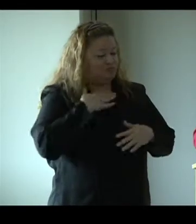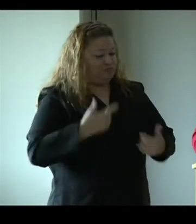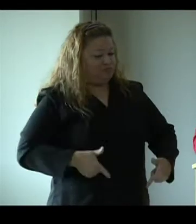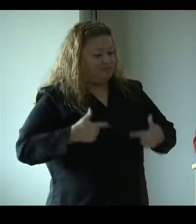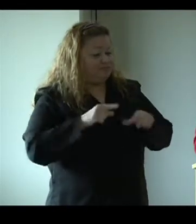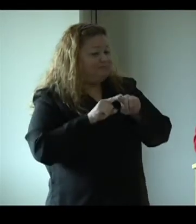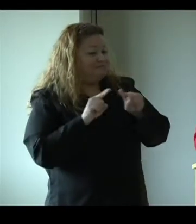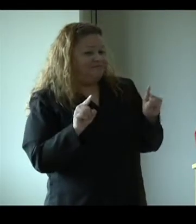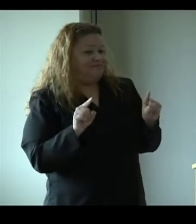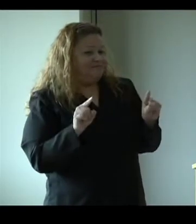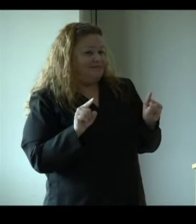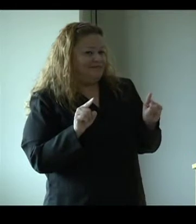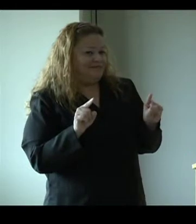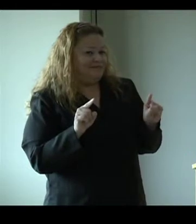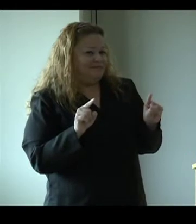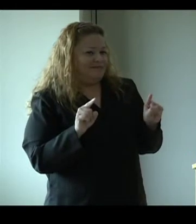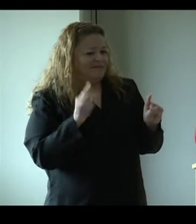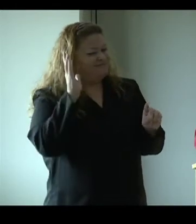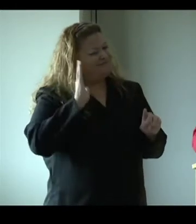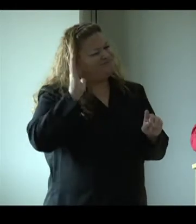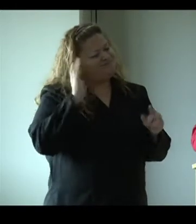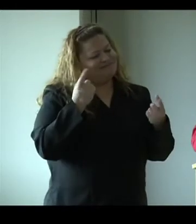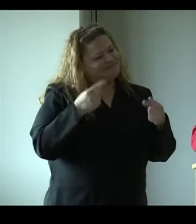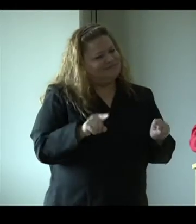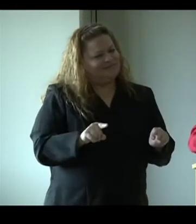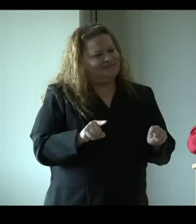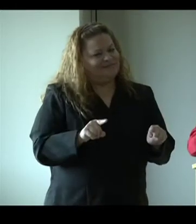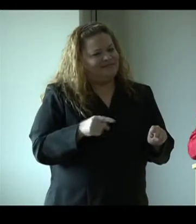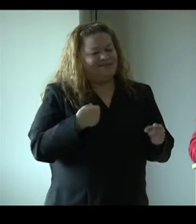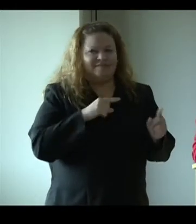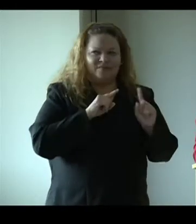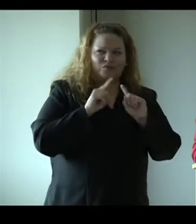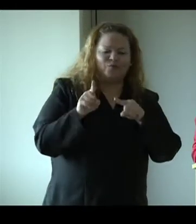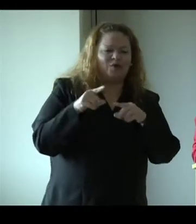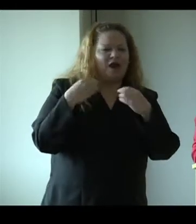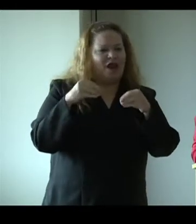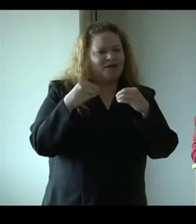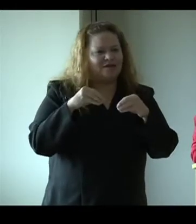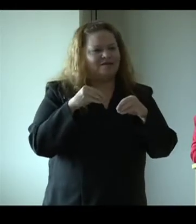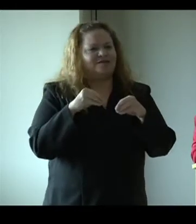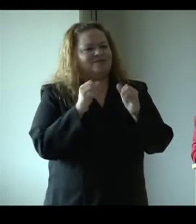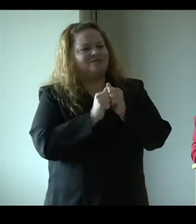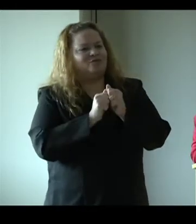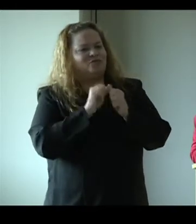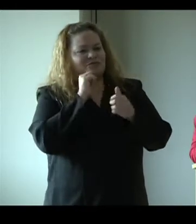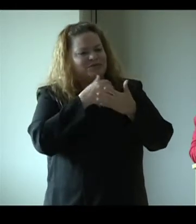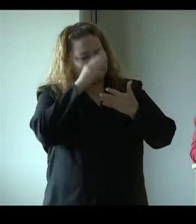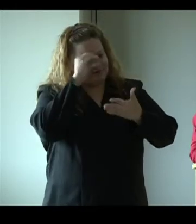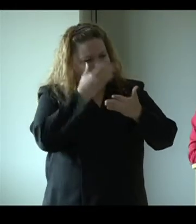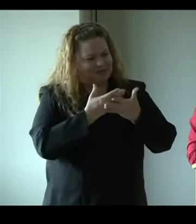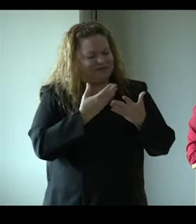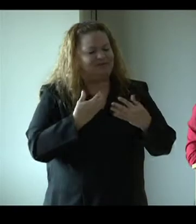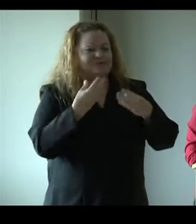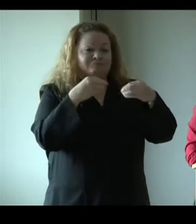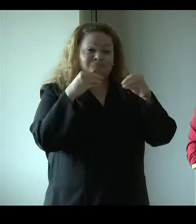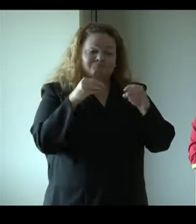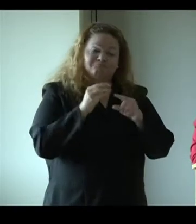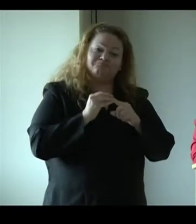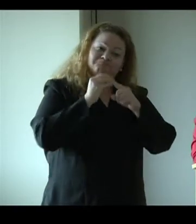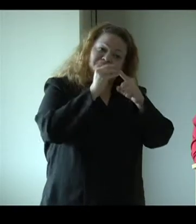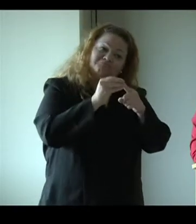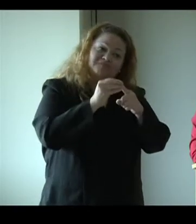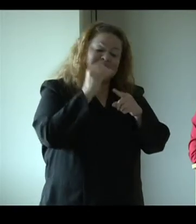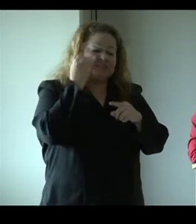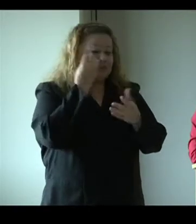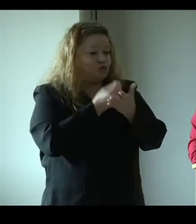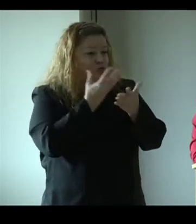pero en una ocasión fui a la tienda con mis hijos y entonces había una oferta esta